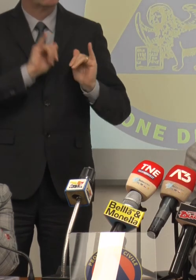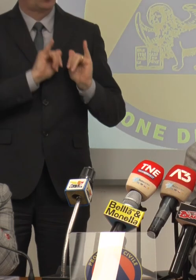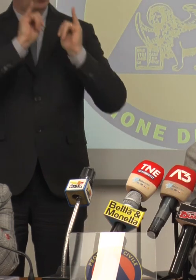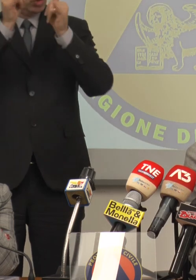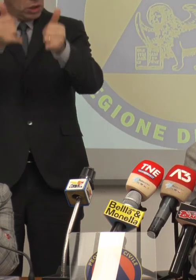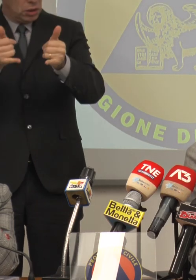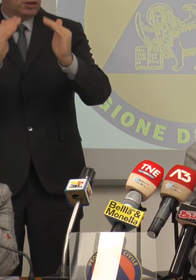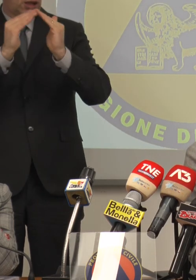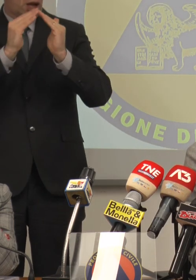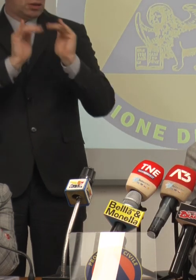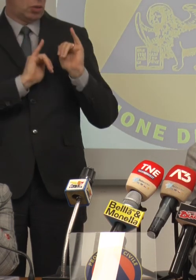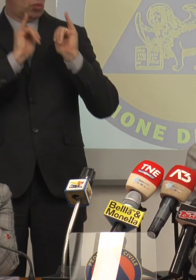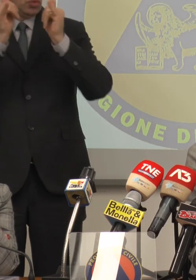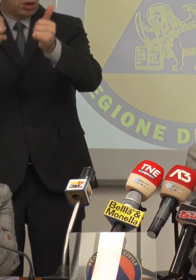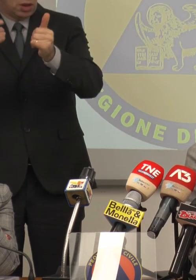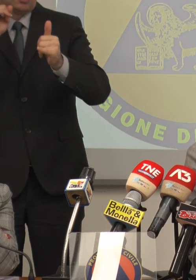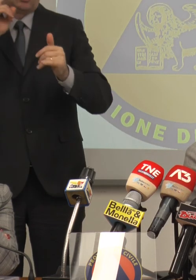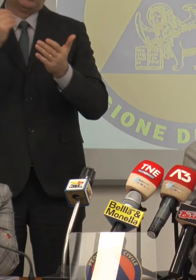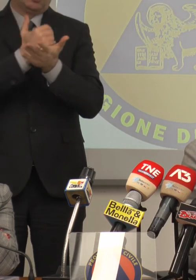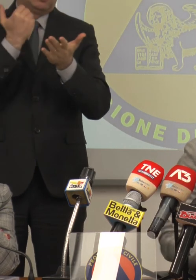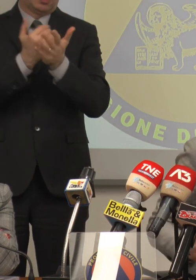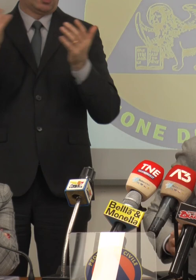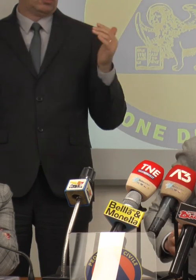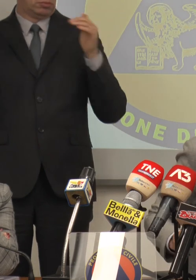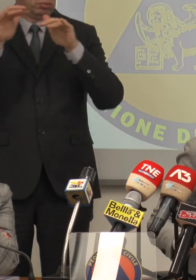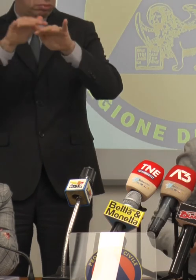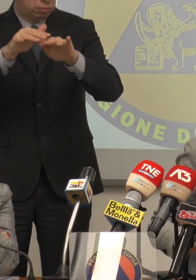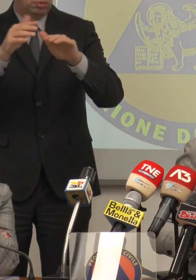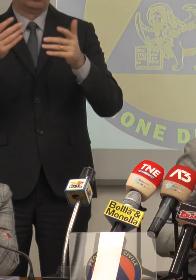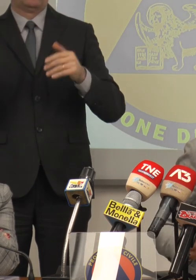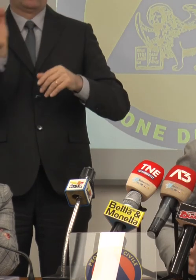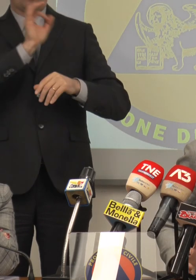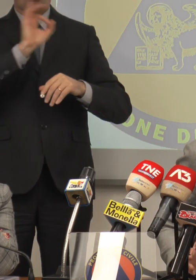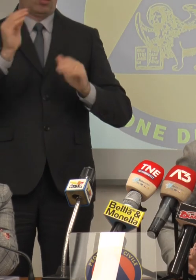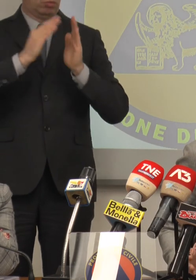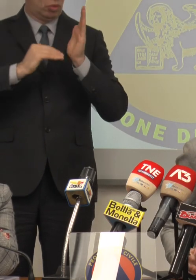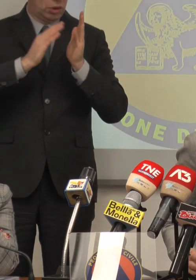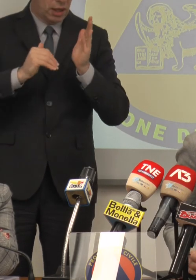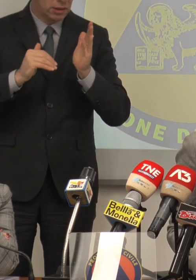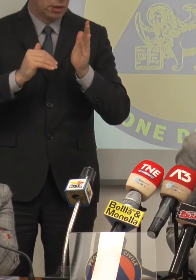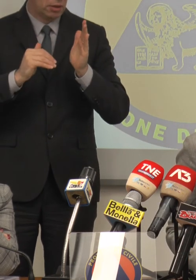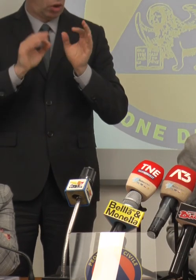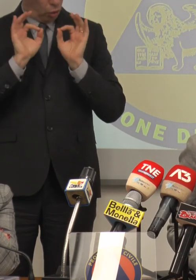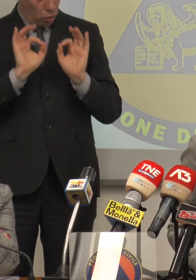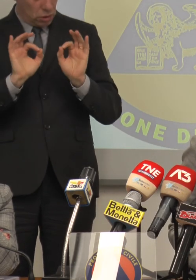gli assembramenti e possiamo comunque pensare a un percorso di lenta e graduale riapertura,